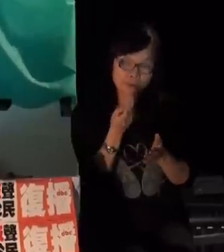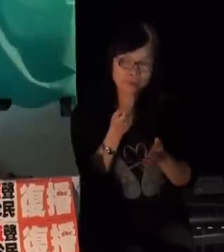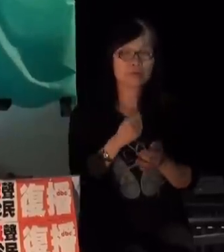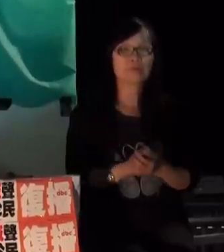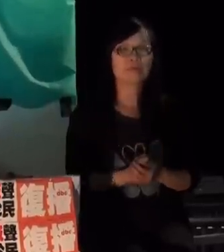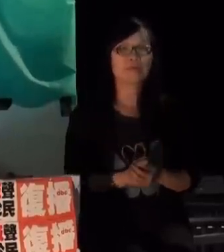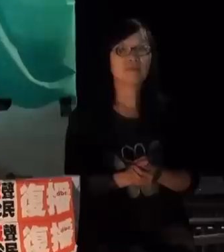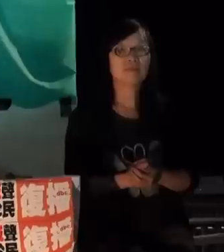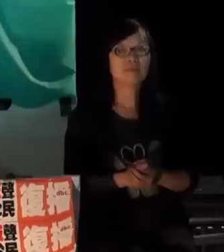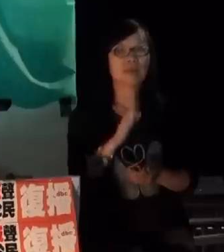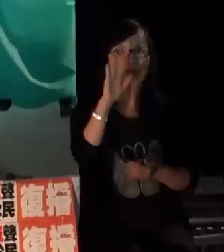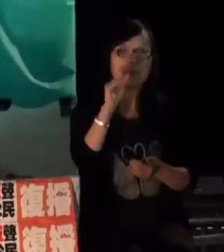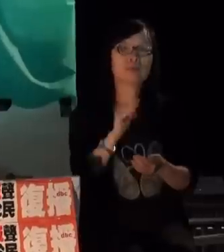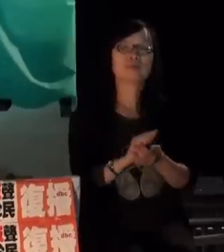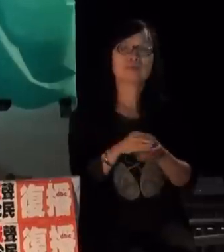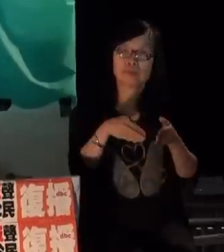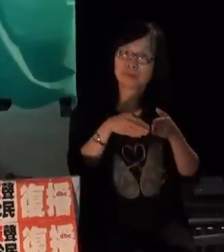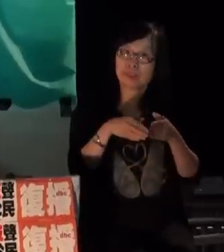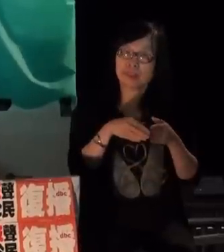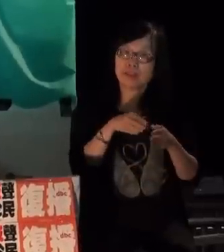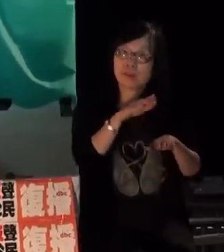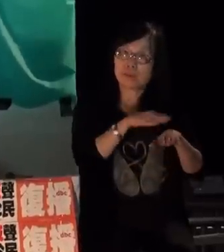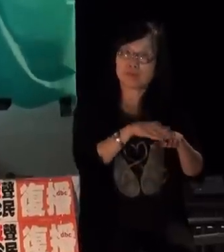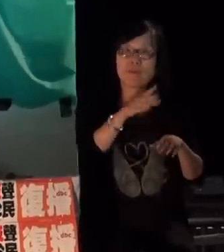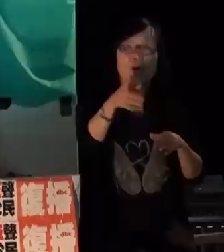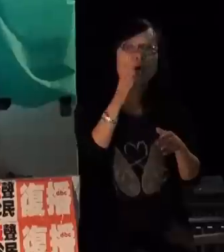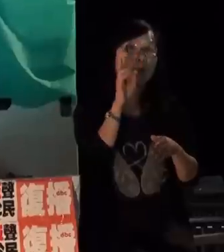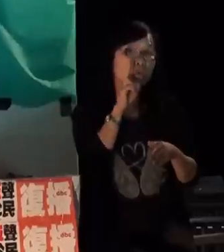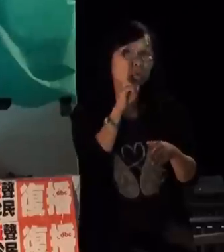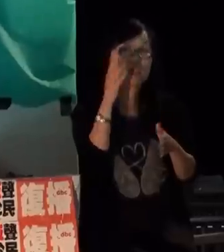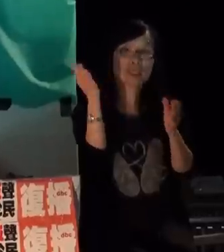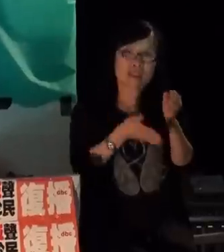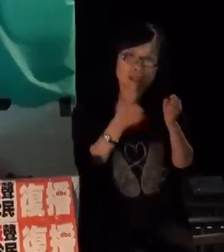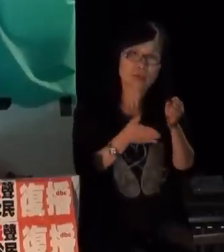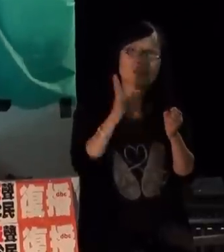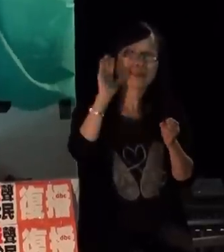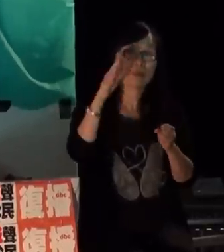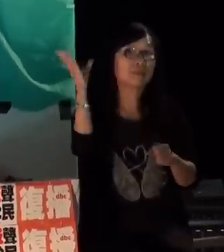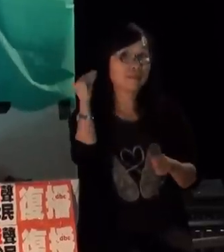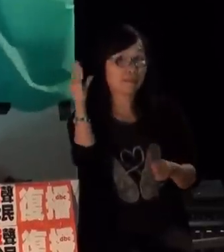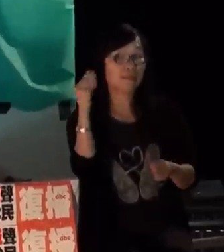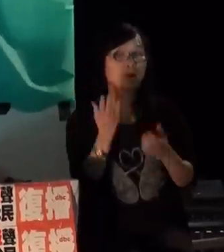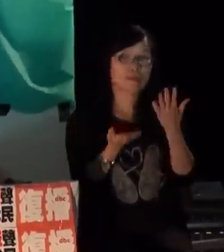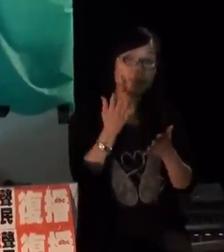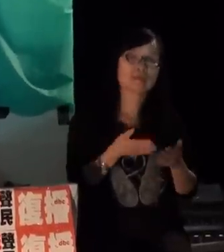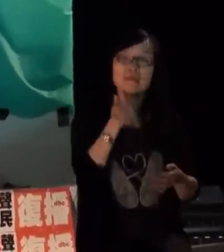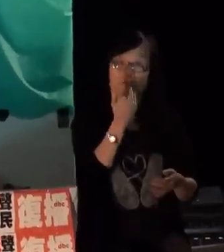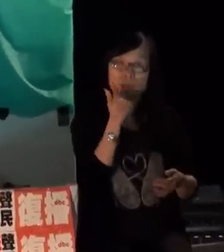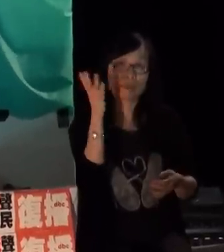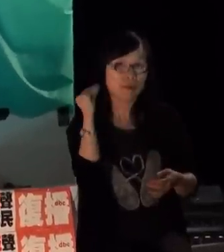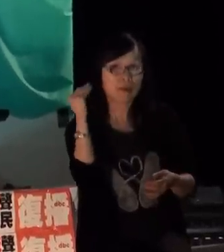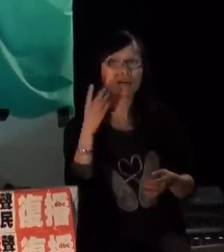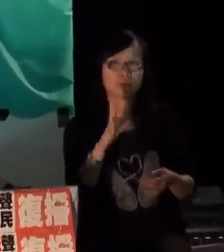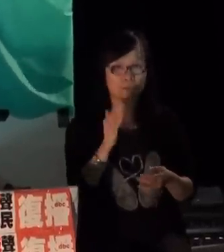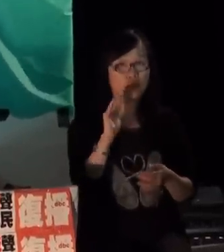淨係 cover 一個區，即係話咧，譬如而家你喺柴灣就柴灣聽到嘅啫，我最多收幾蚊聽到。佢話喂梁生，如果你咁，我可能俾牌